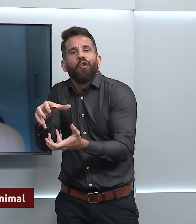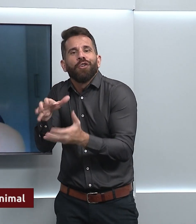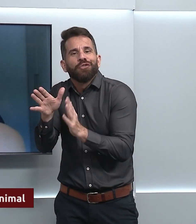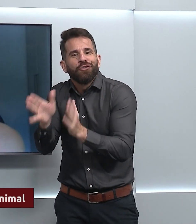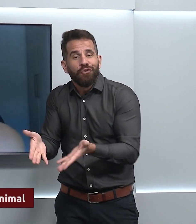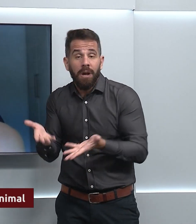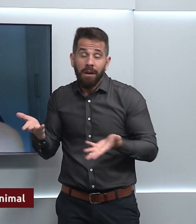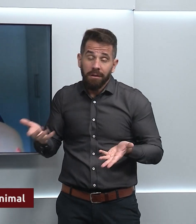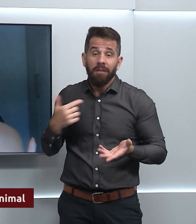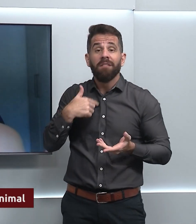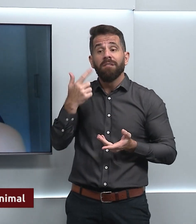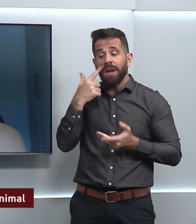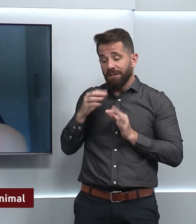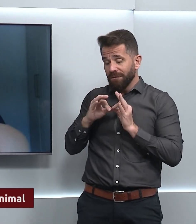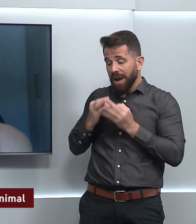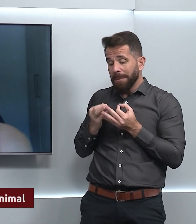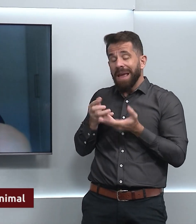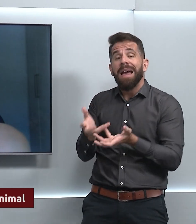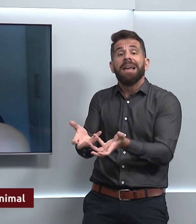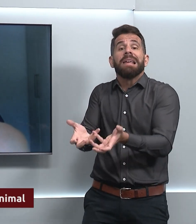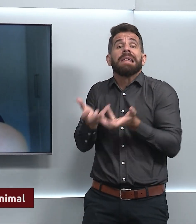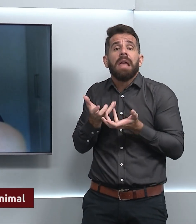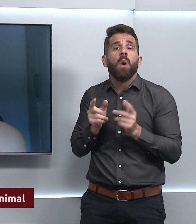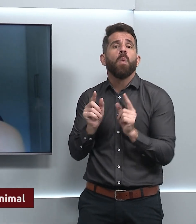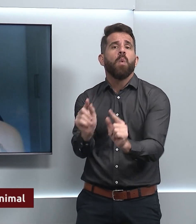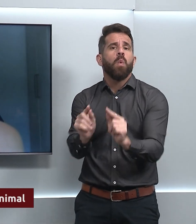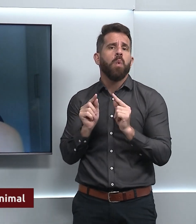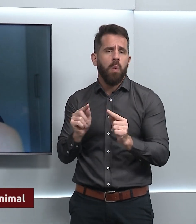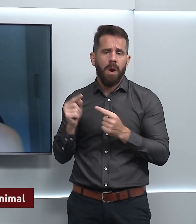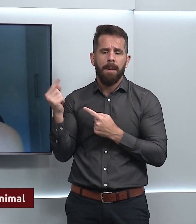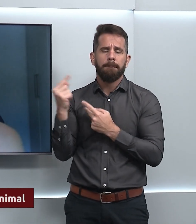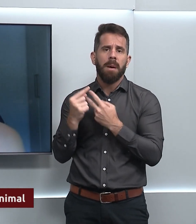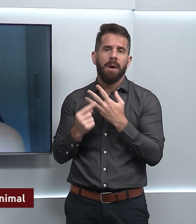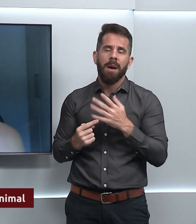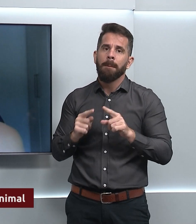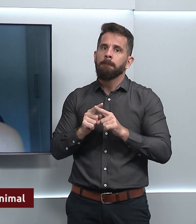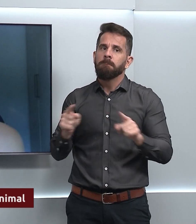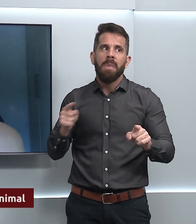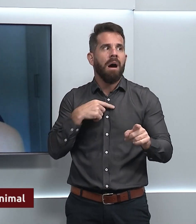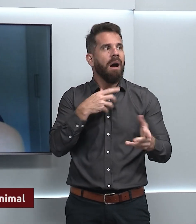família quer. O que sua família quer com esse animal. Mas